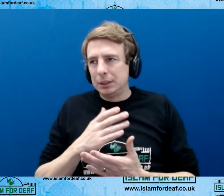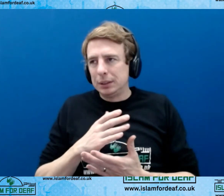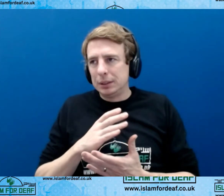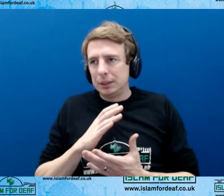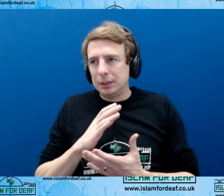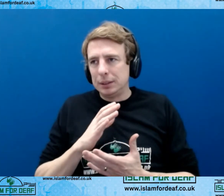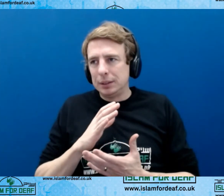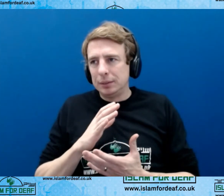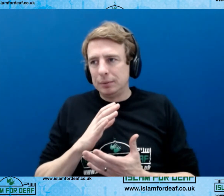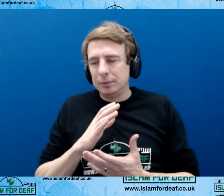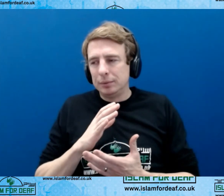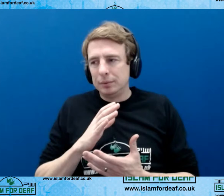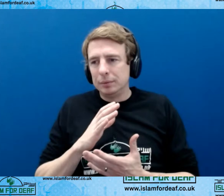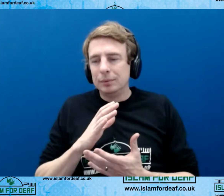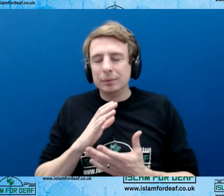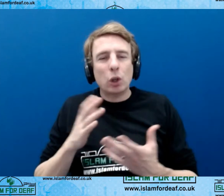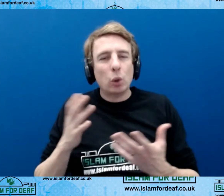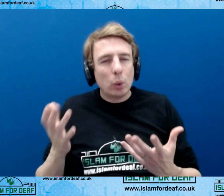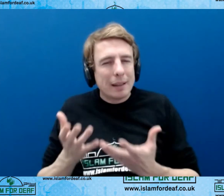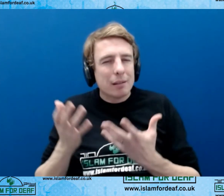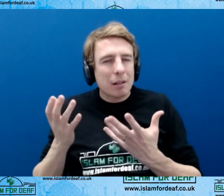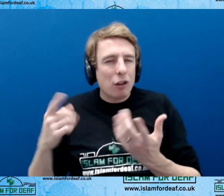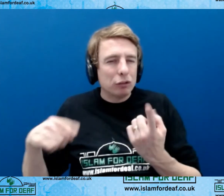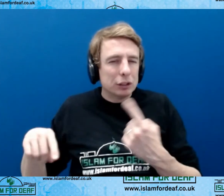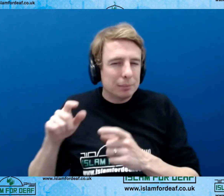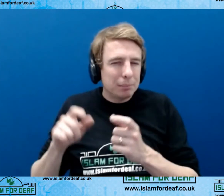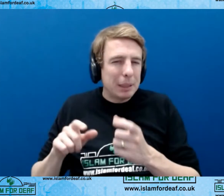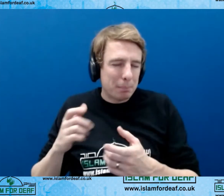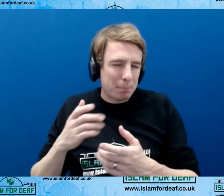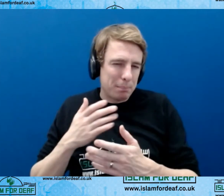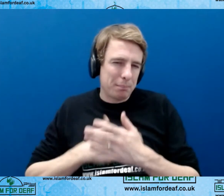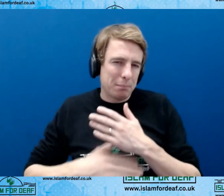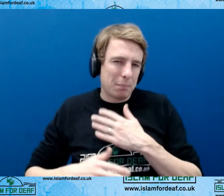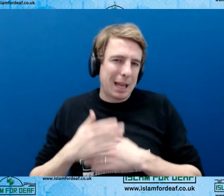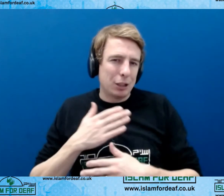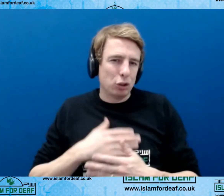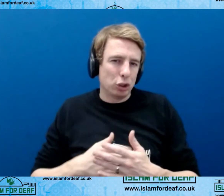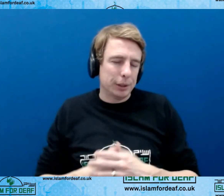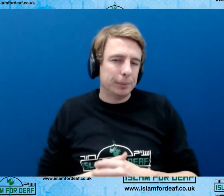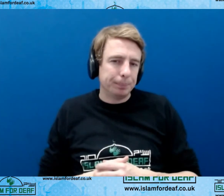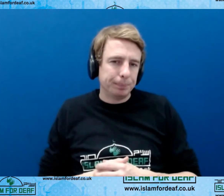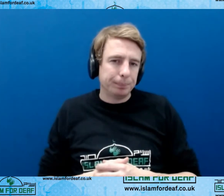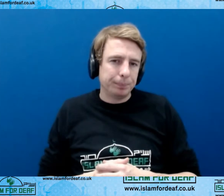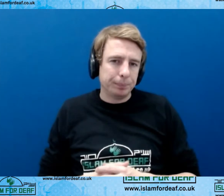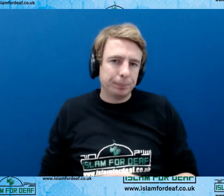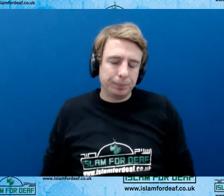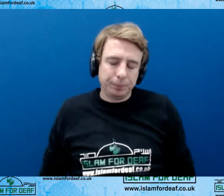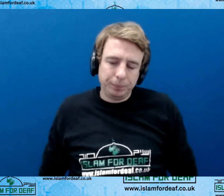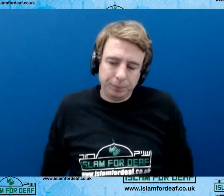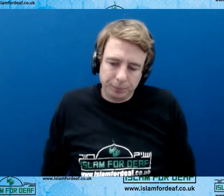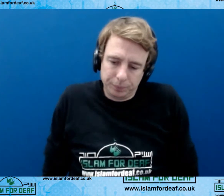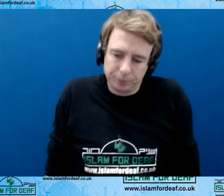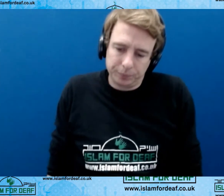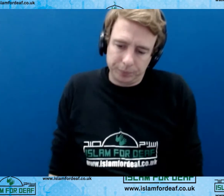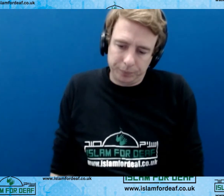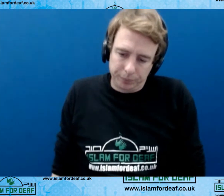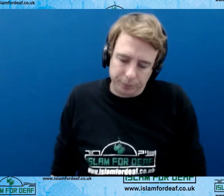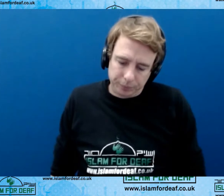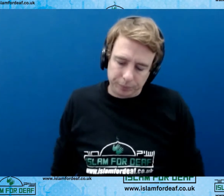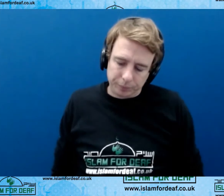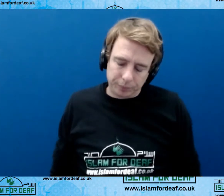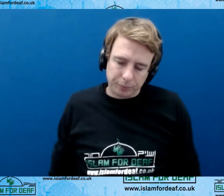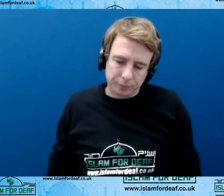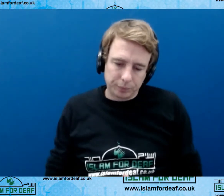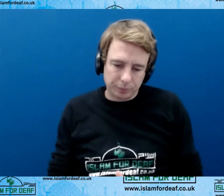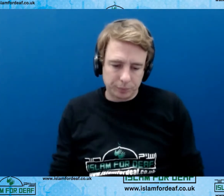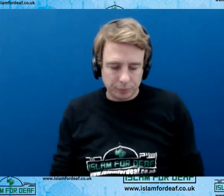encouragement upon patience. والصبر يكون على طاعة الله أنهم يصبرون على أداء العبادات يتوضأ